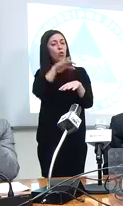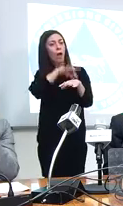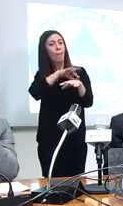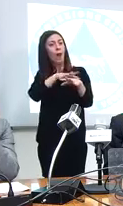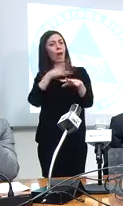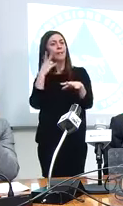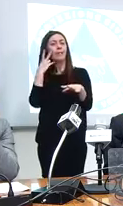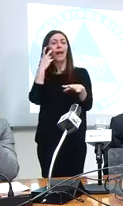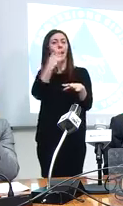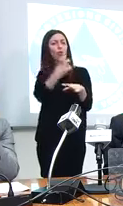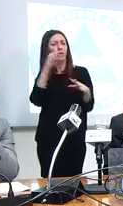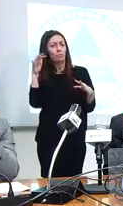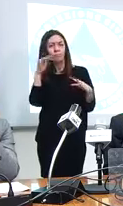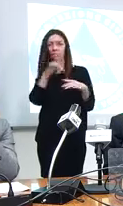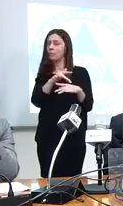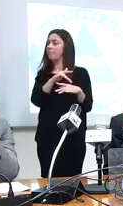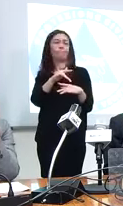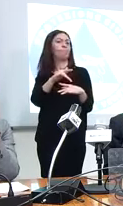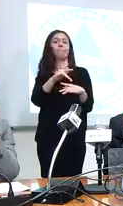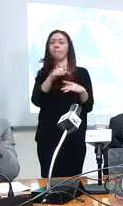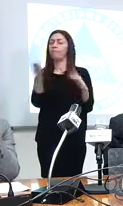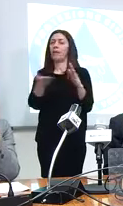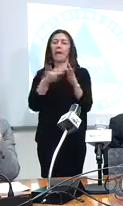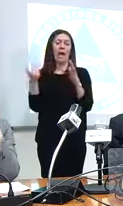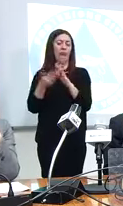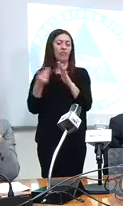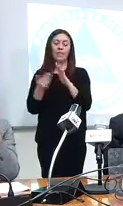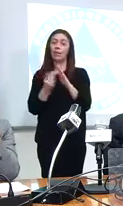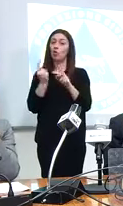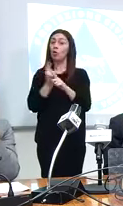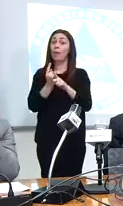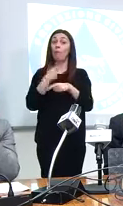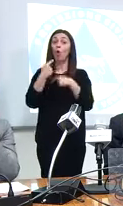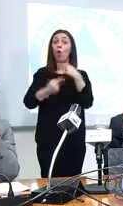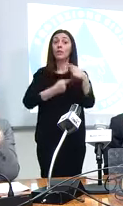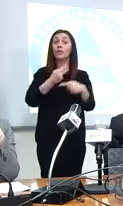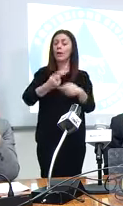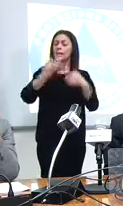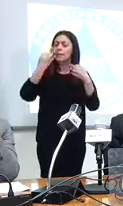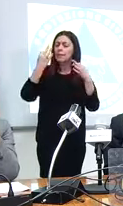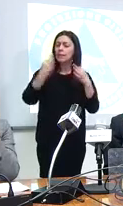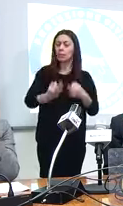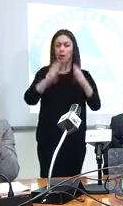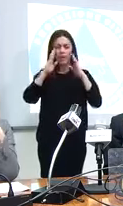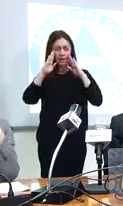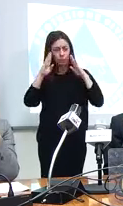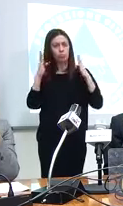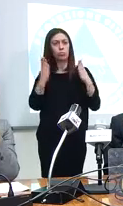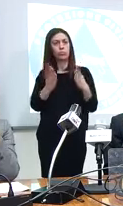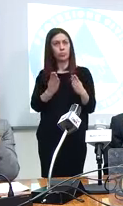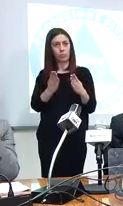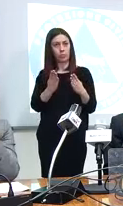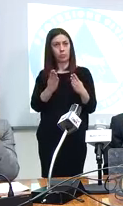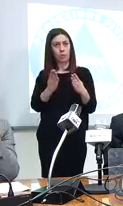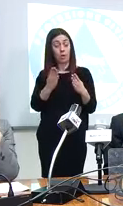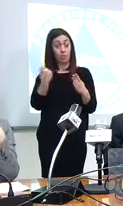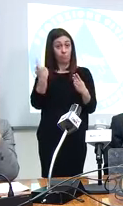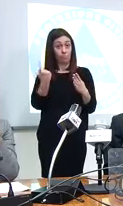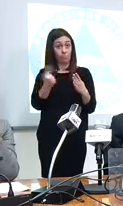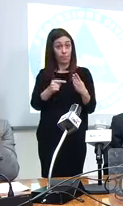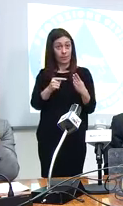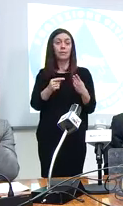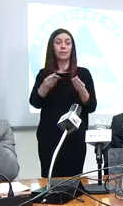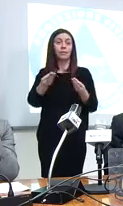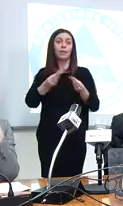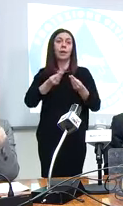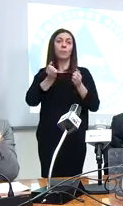di sicurezza, perché solo tenendo un livello di sicurezza potremo garantire di rimanere aperti e